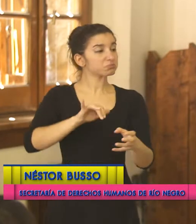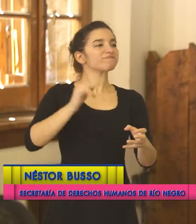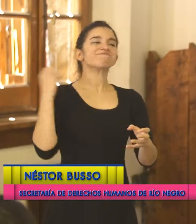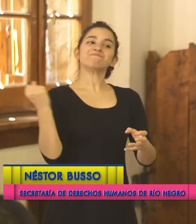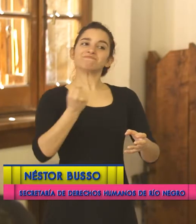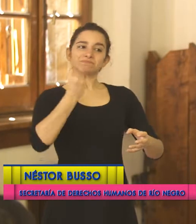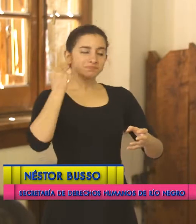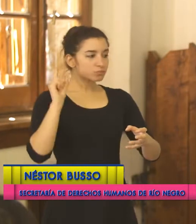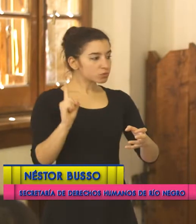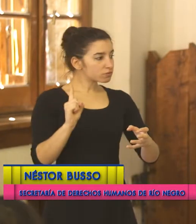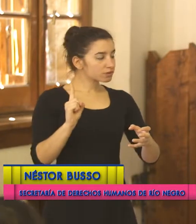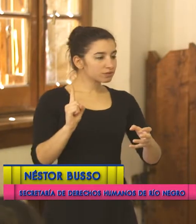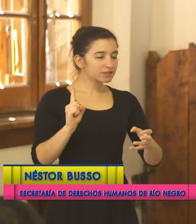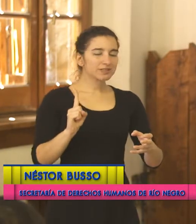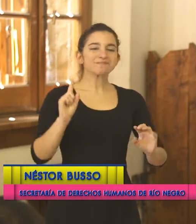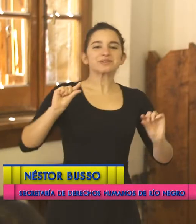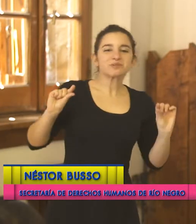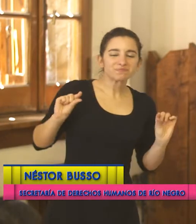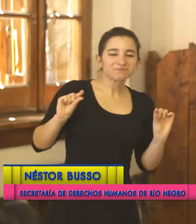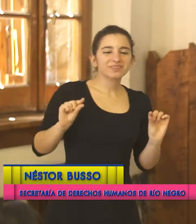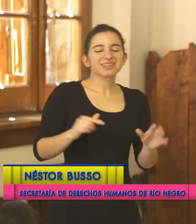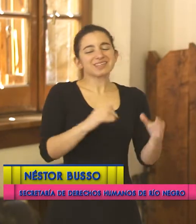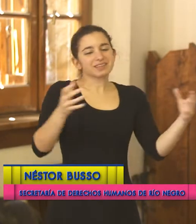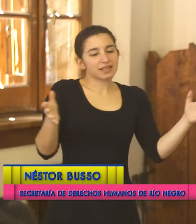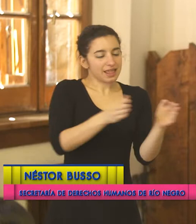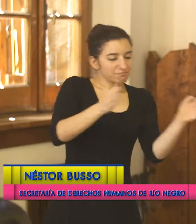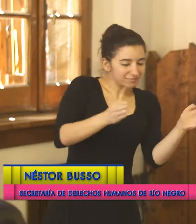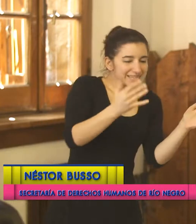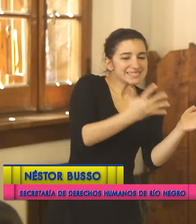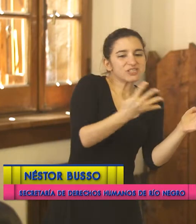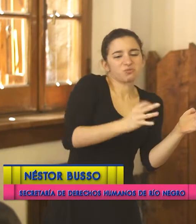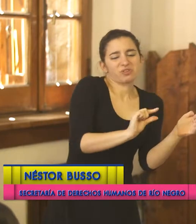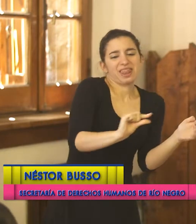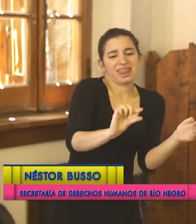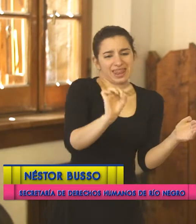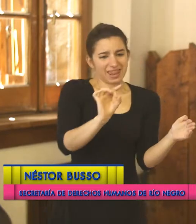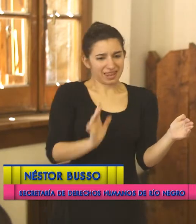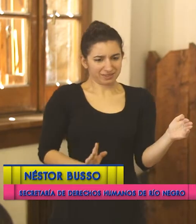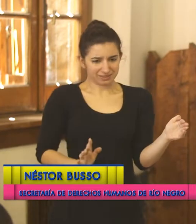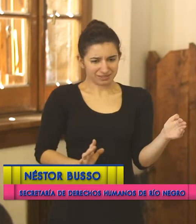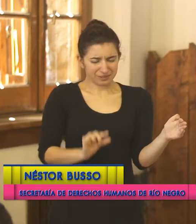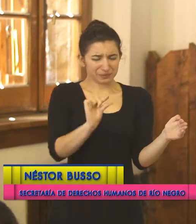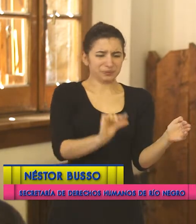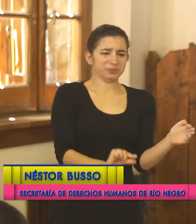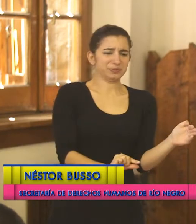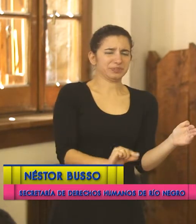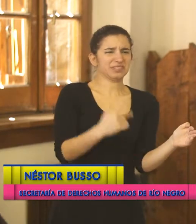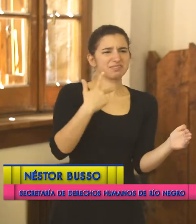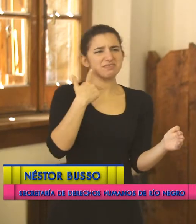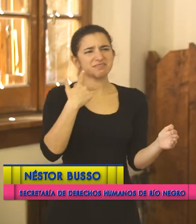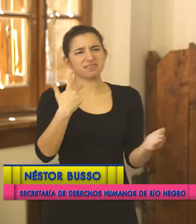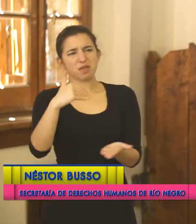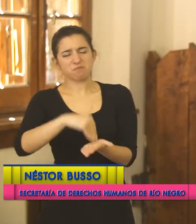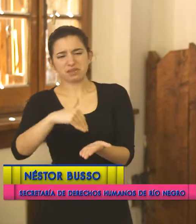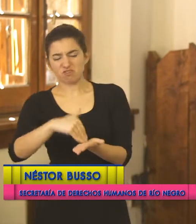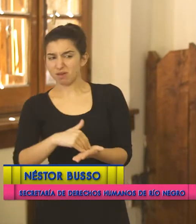se que se aplicó solo el 5% del monto que corresponde o sea 20 veces menos tres millones sobre